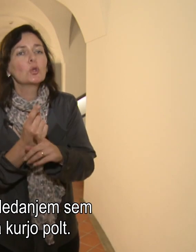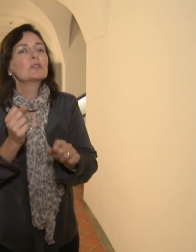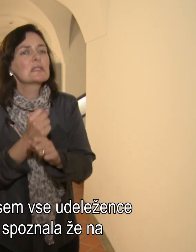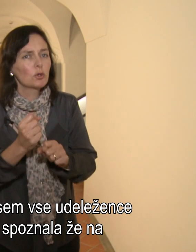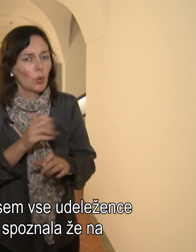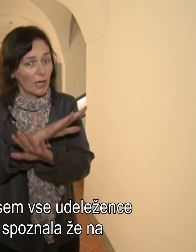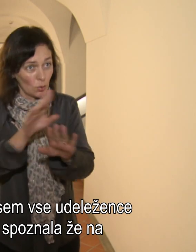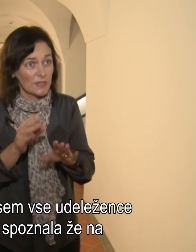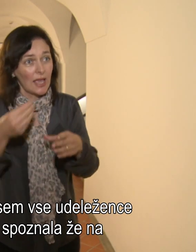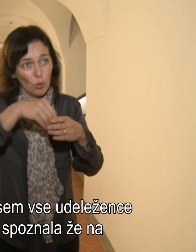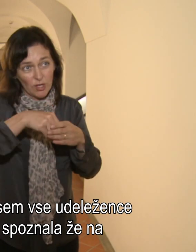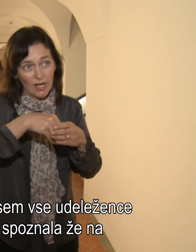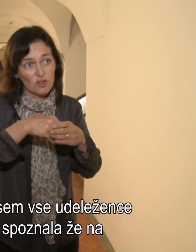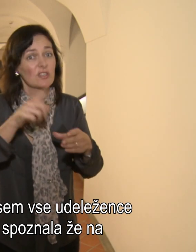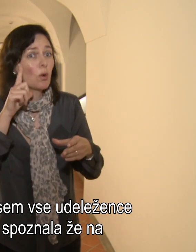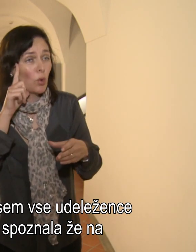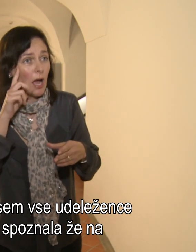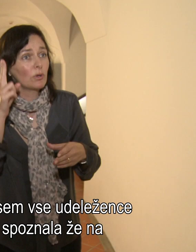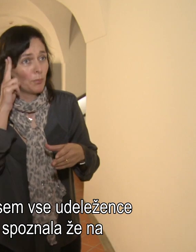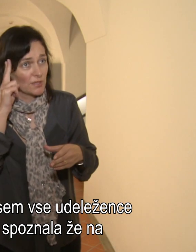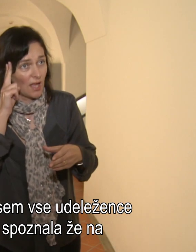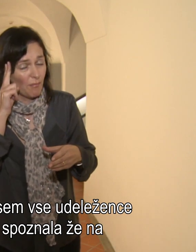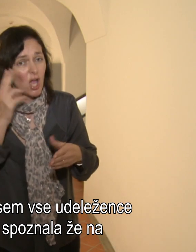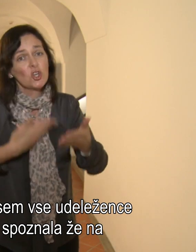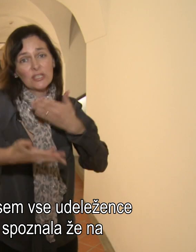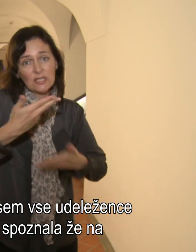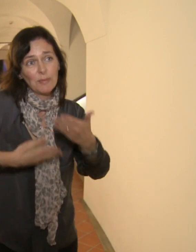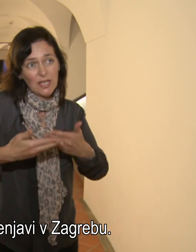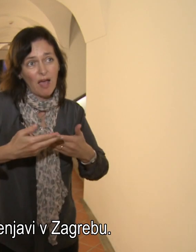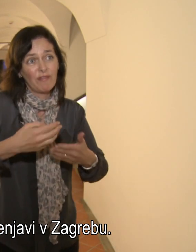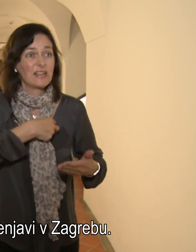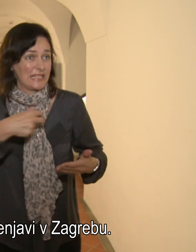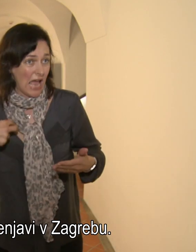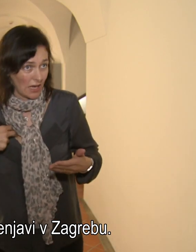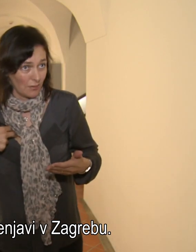Tudi zato, ker vse udeležence v glavnem poznam že z izmenjave v Zagrebu.